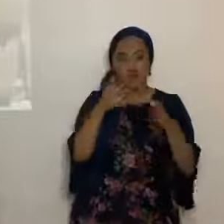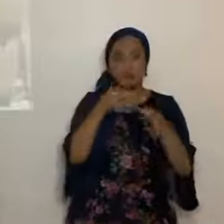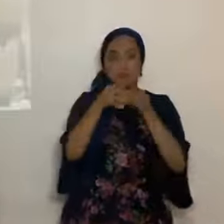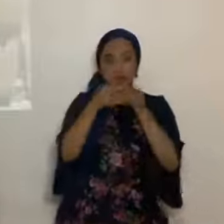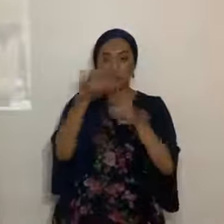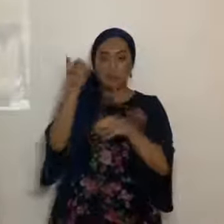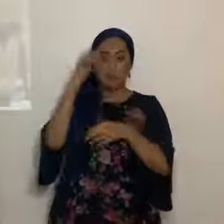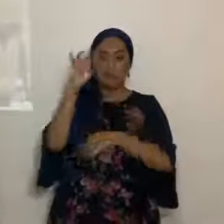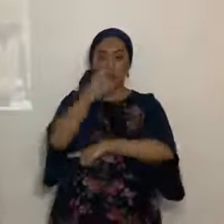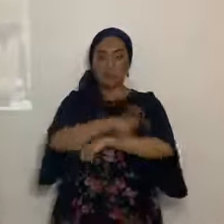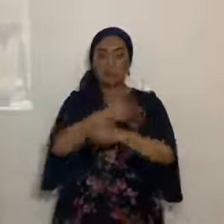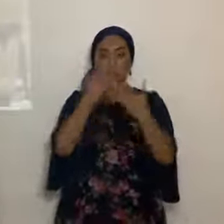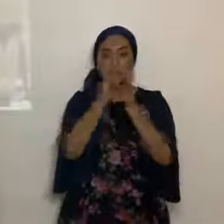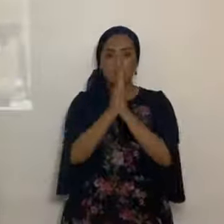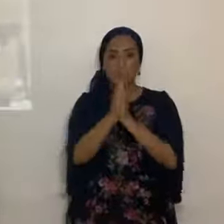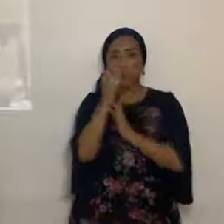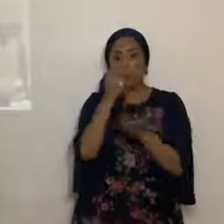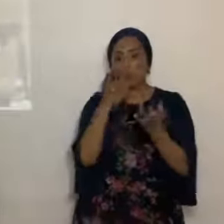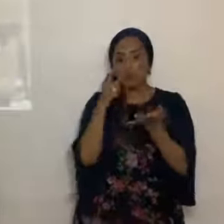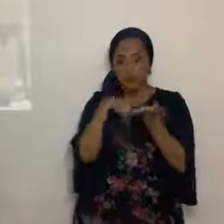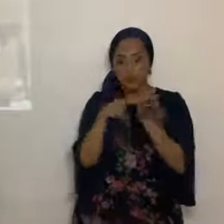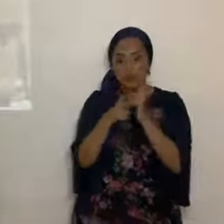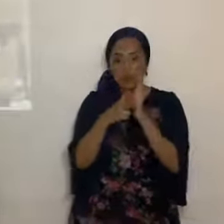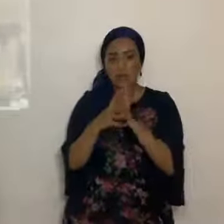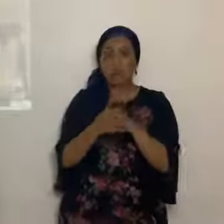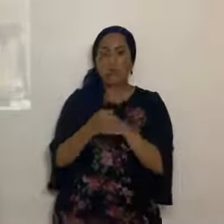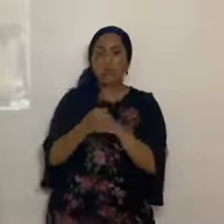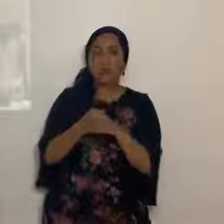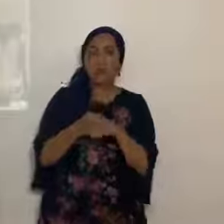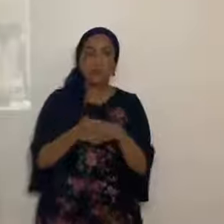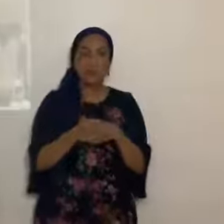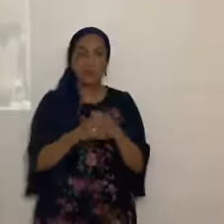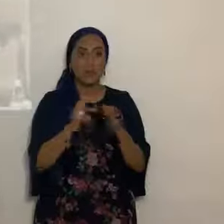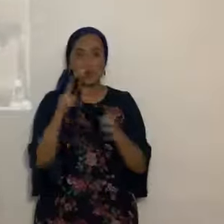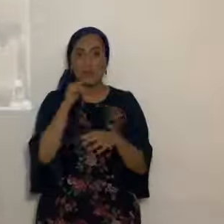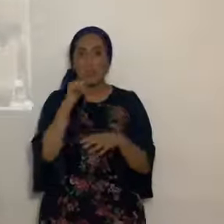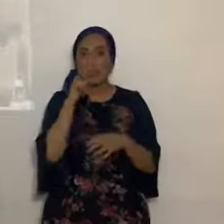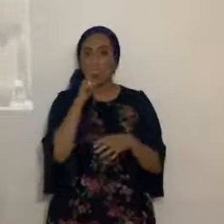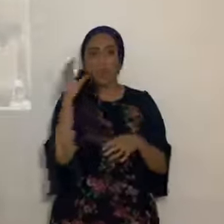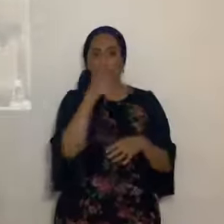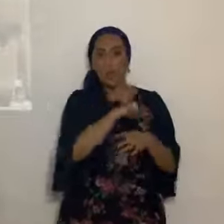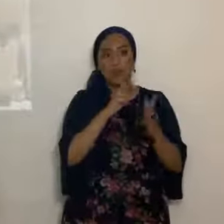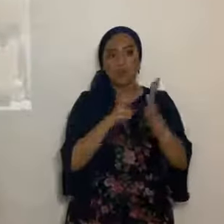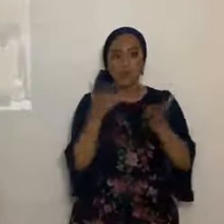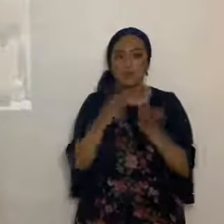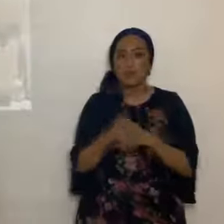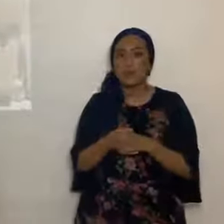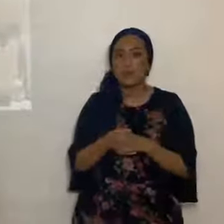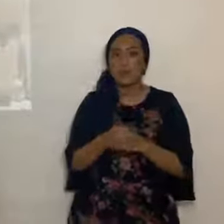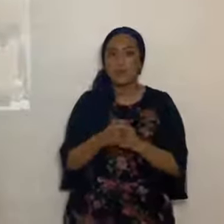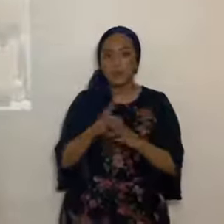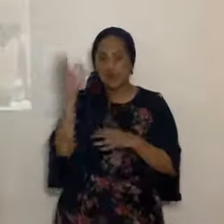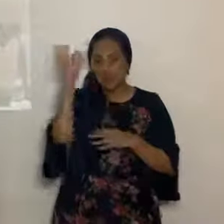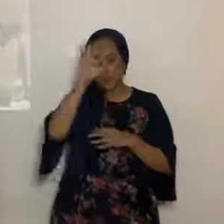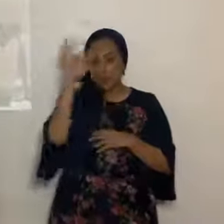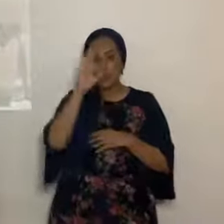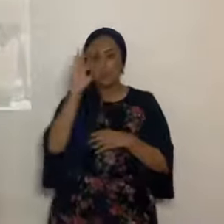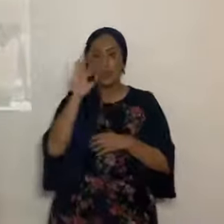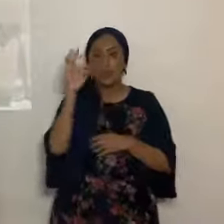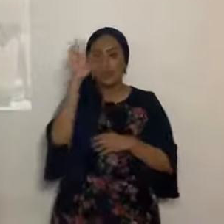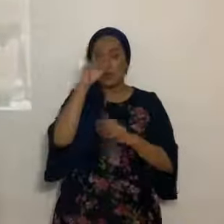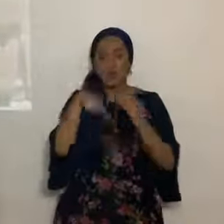hace 8 días hicimos una oración, por si gustan revisar el video, los que no vieron esa enseñanza. La ignorancia, ser